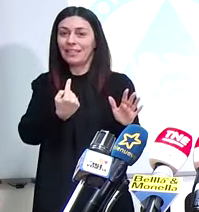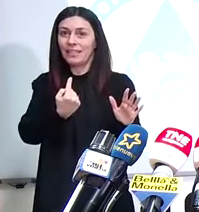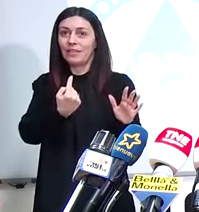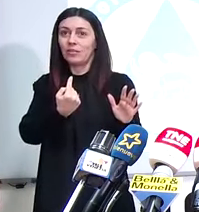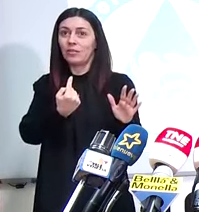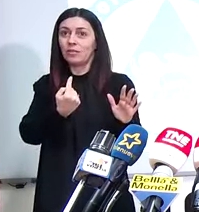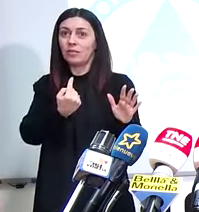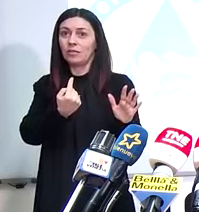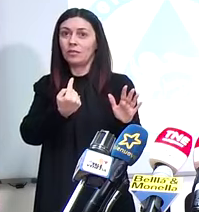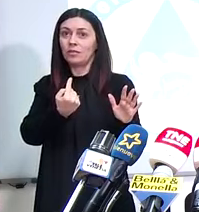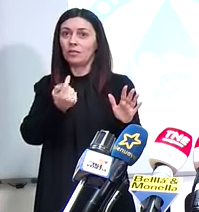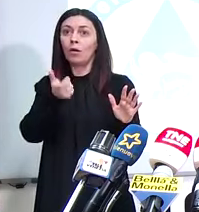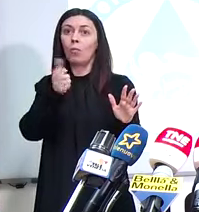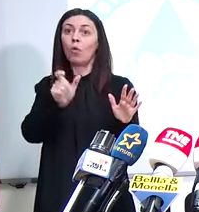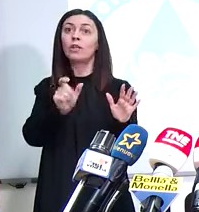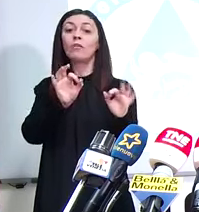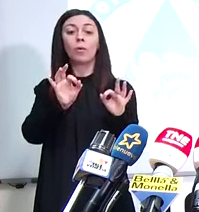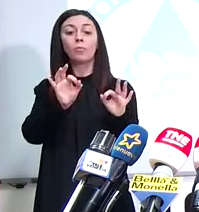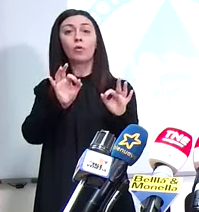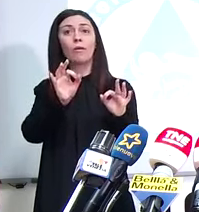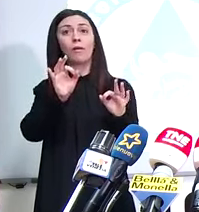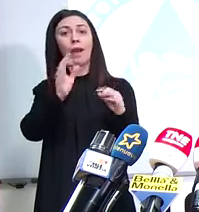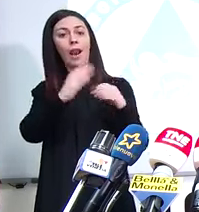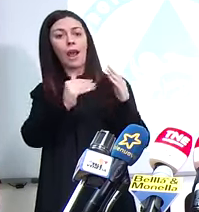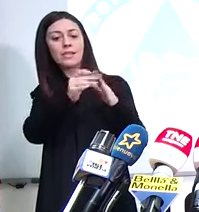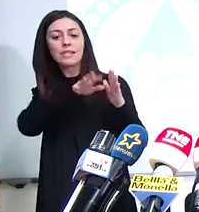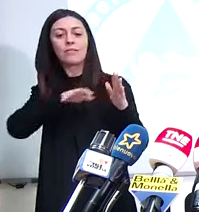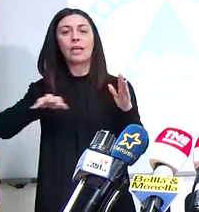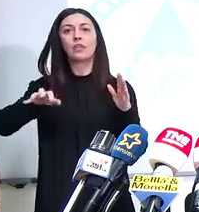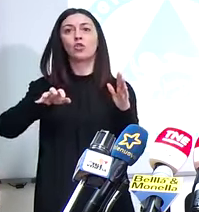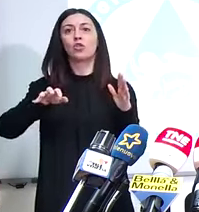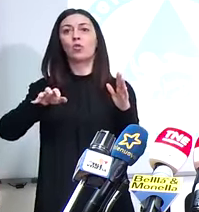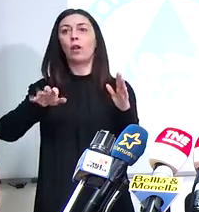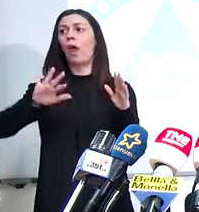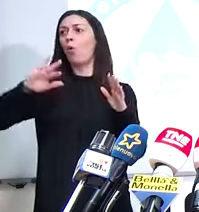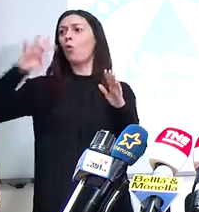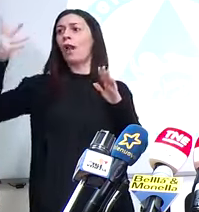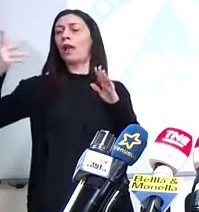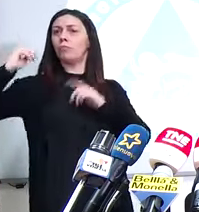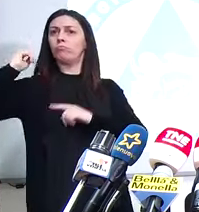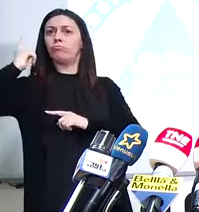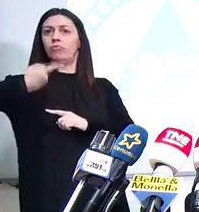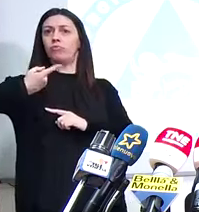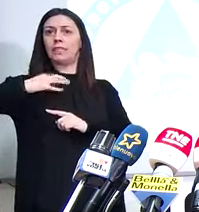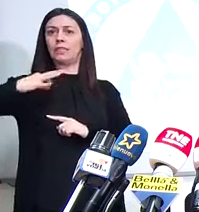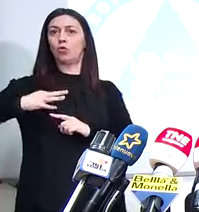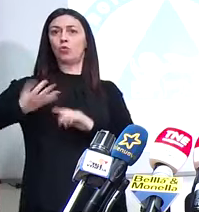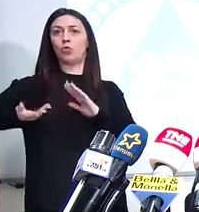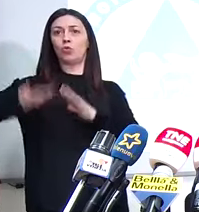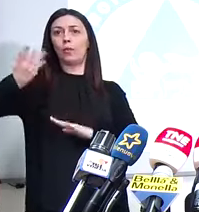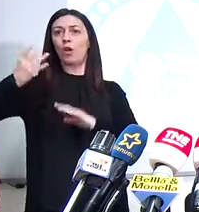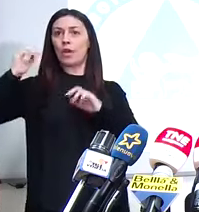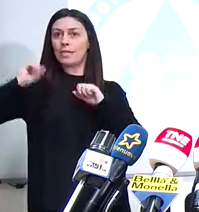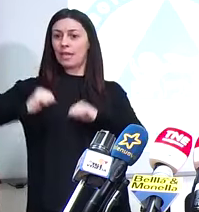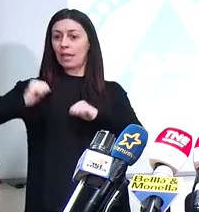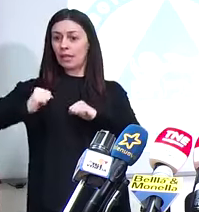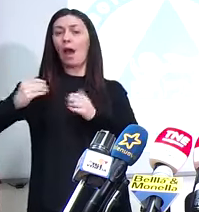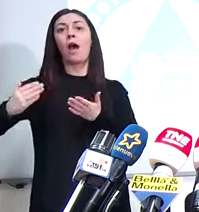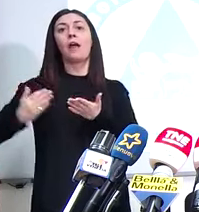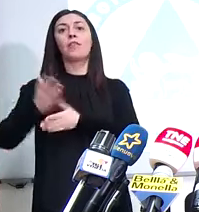di una classificazione che ci verrà data da un ente terzo quindi istituto superiore sanità per il tramite del ministero